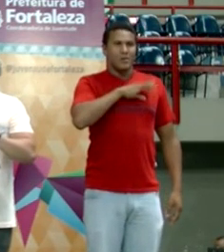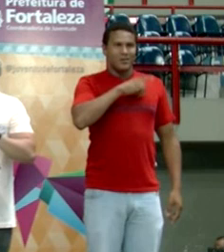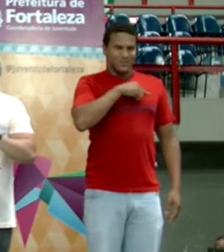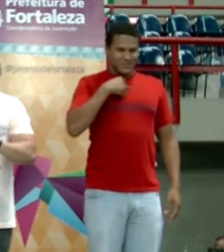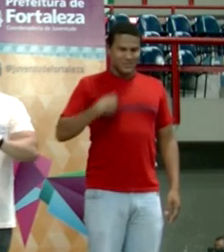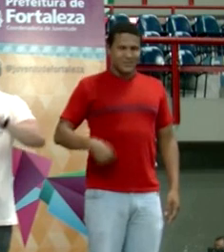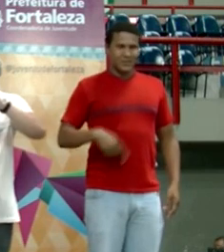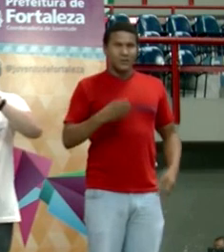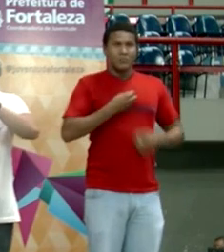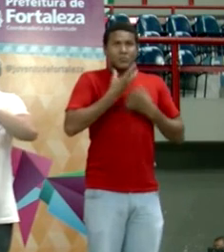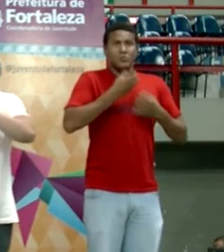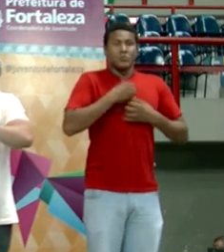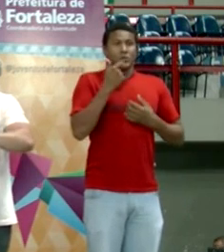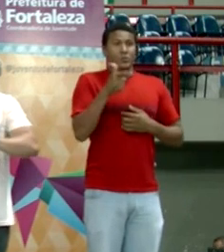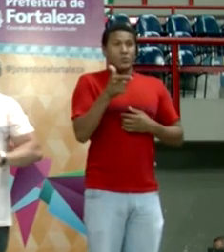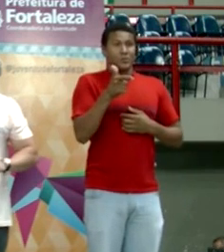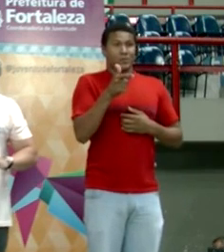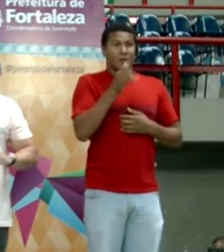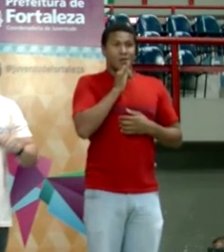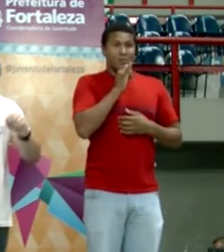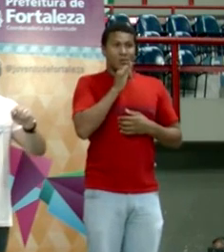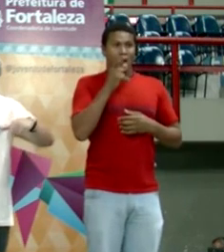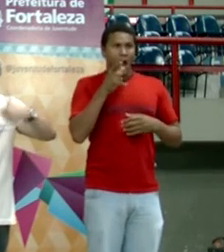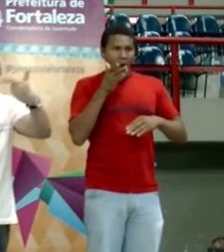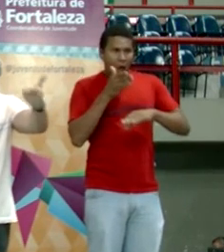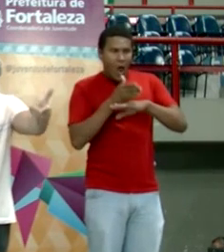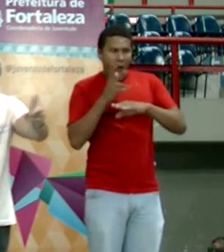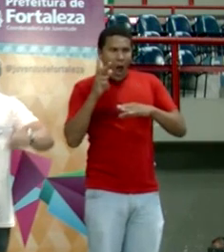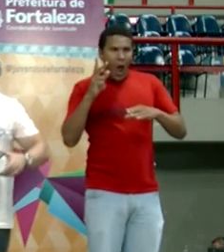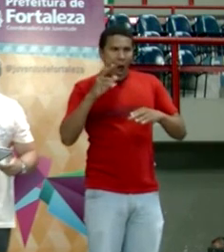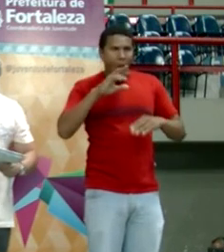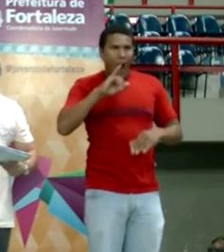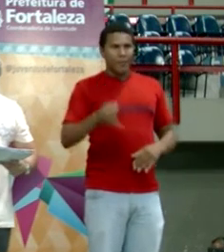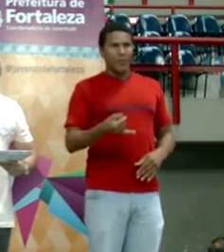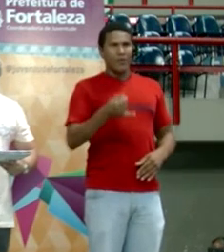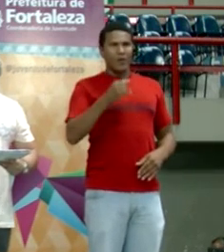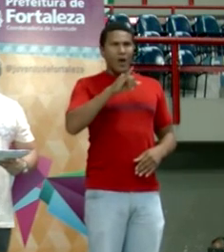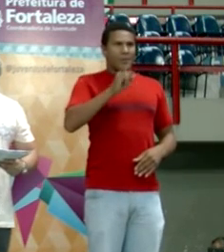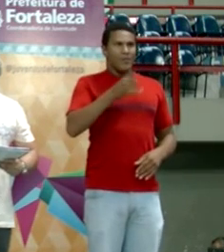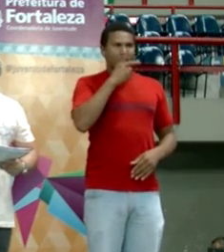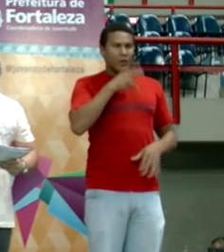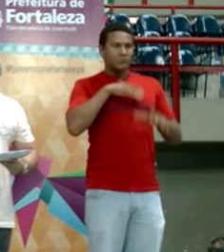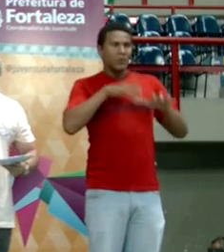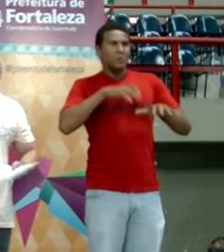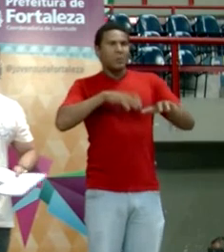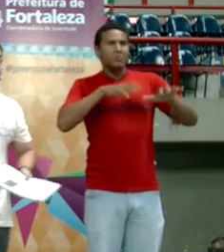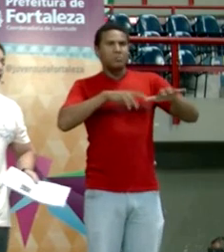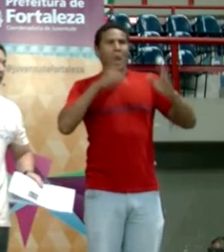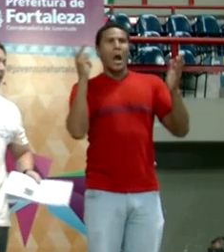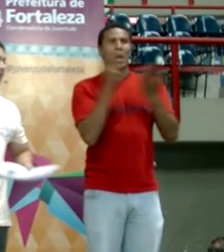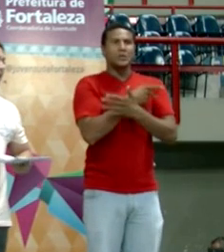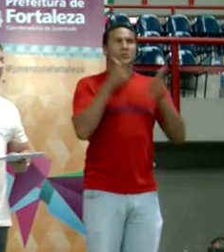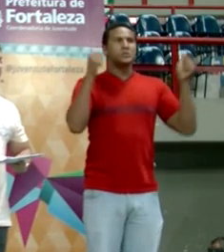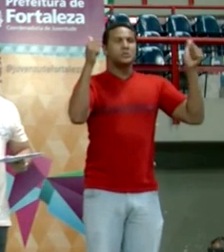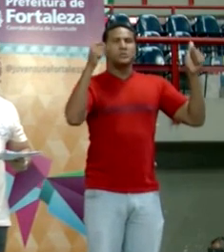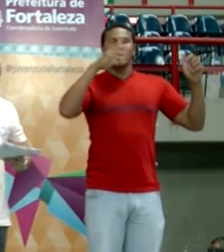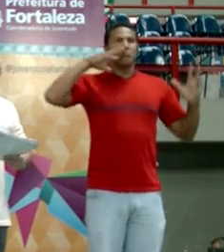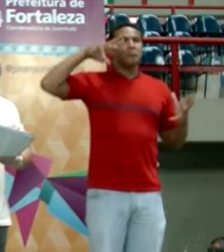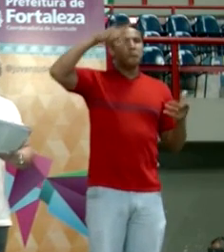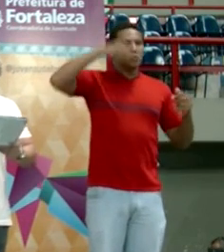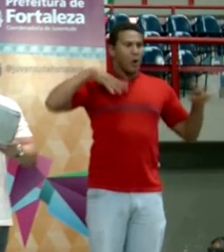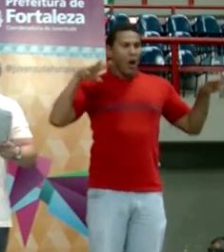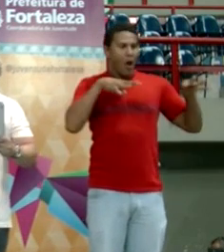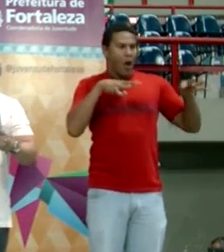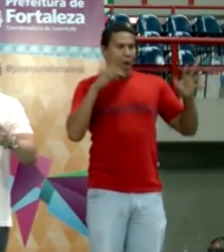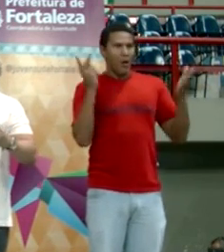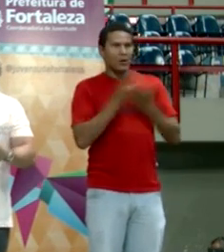não tem liberdade de expressão, o pessoal aproveitasse a Olimpíada para fazer alguma manifestação na hora da Olimpíada e o mundo todo ia ver,